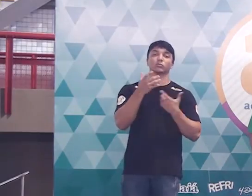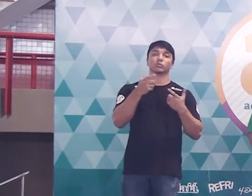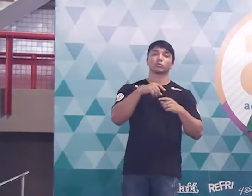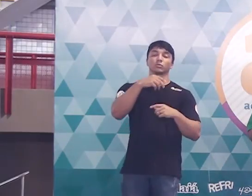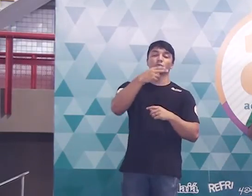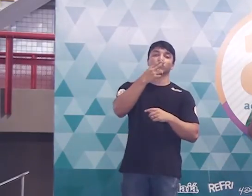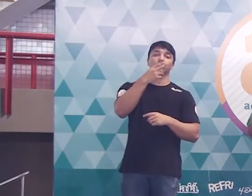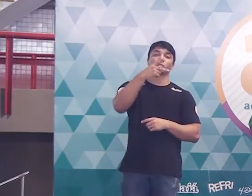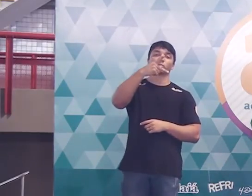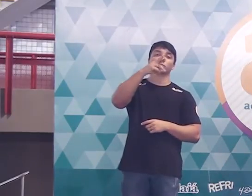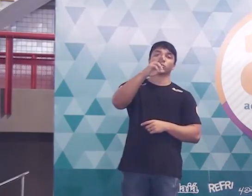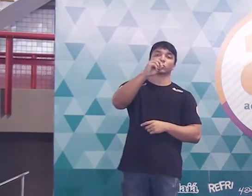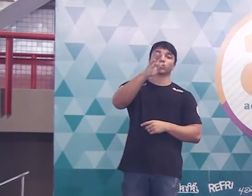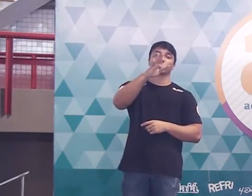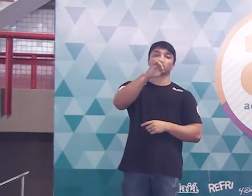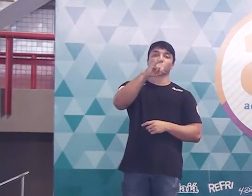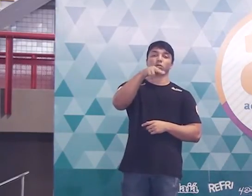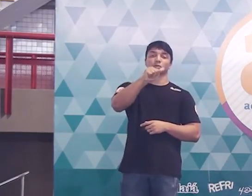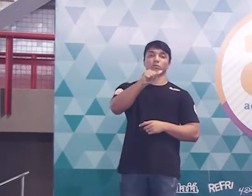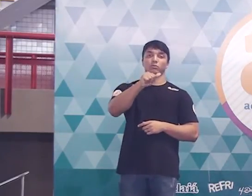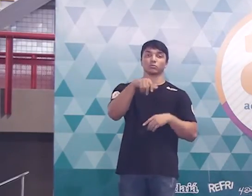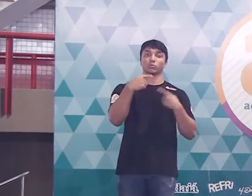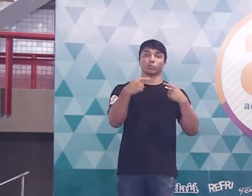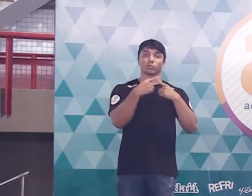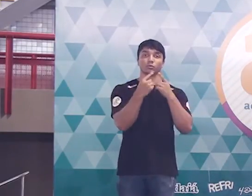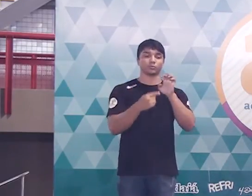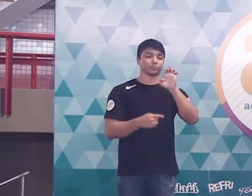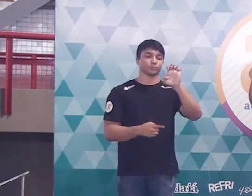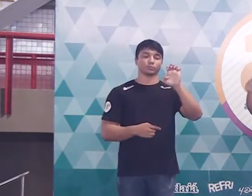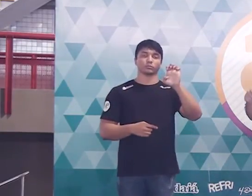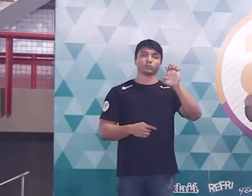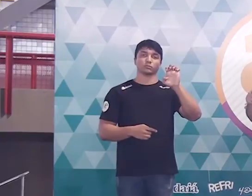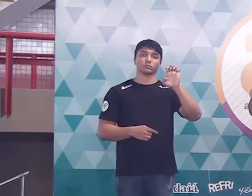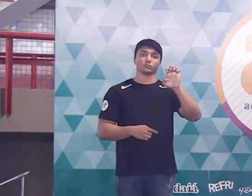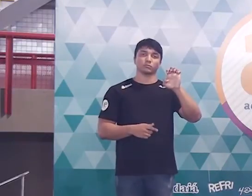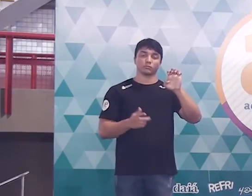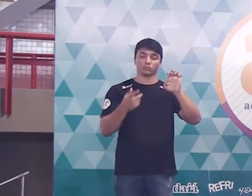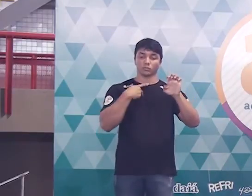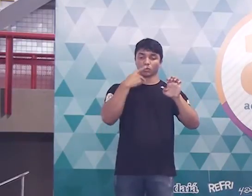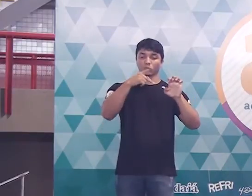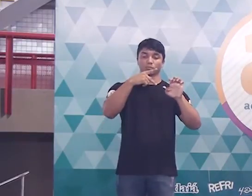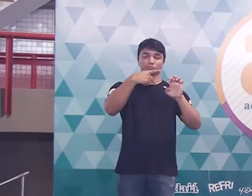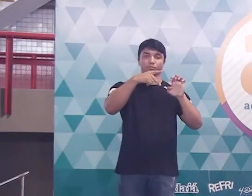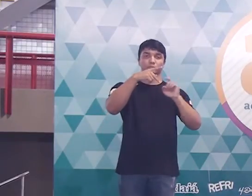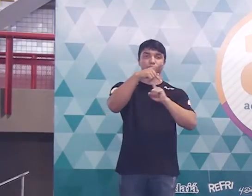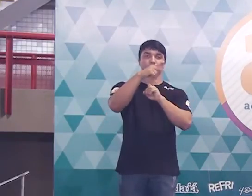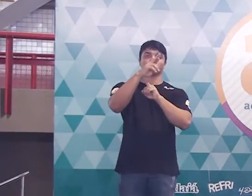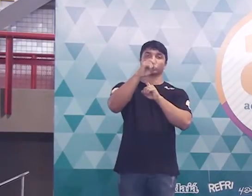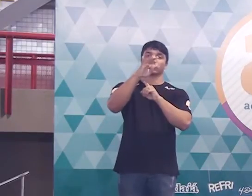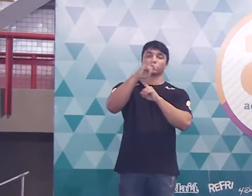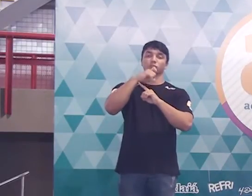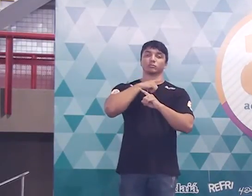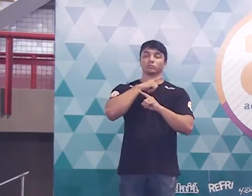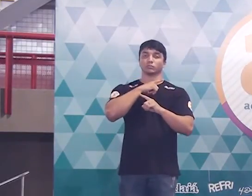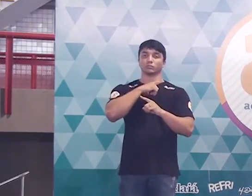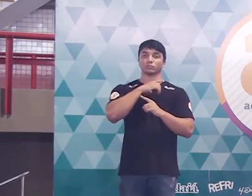proteína? No item E. Gente, qual é o componente das proteínas que tem nitrogênio?